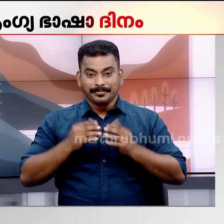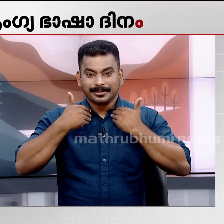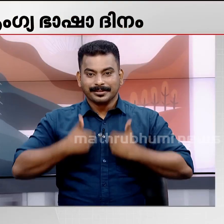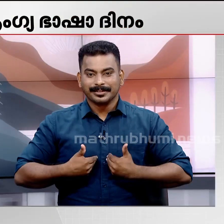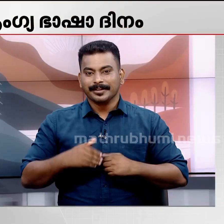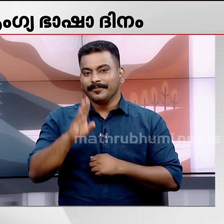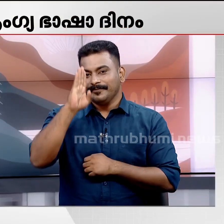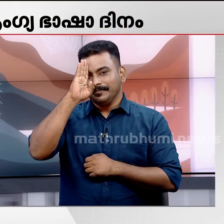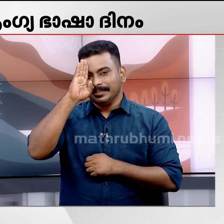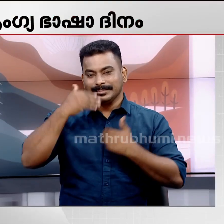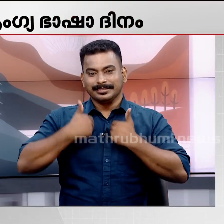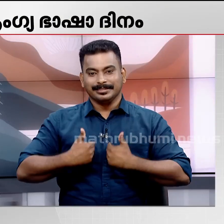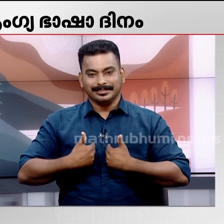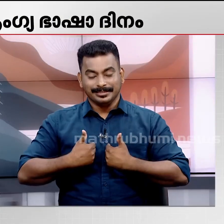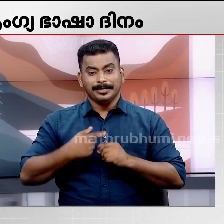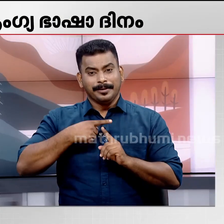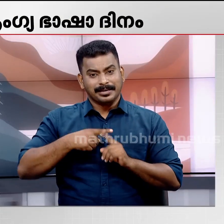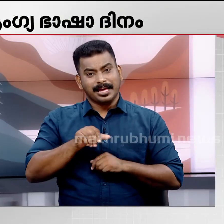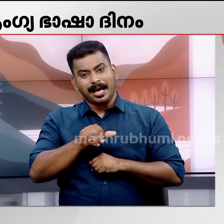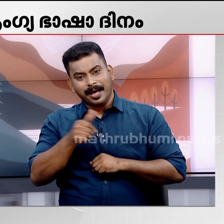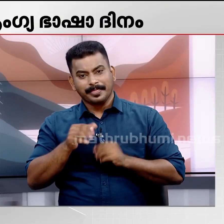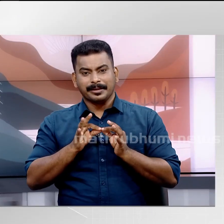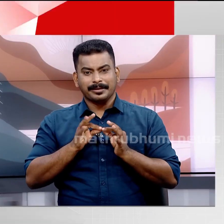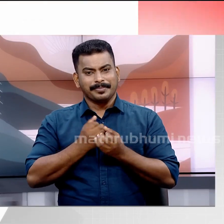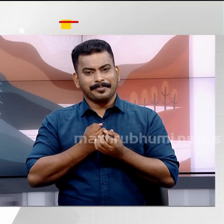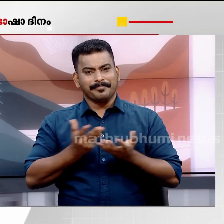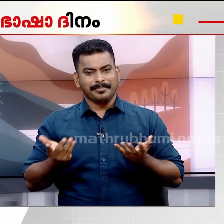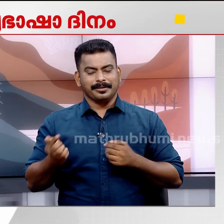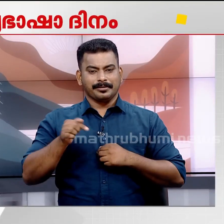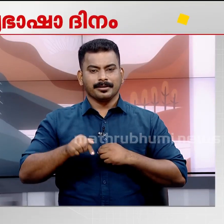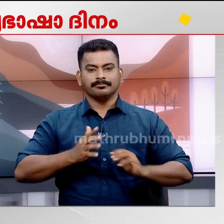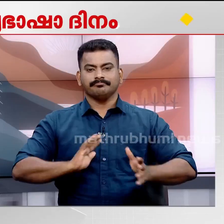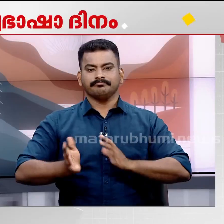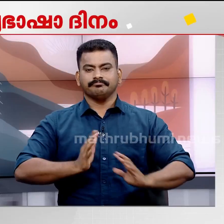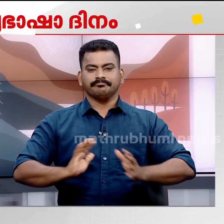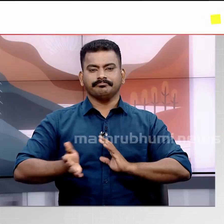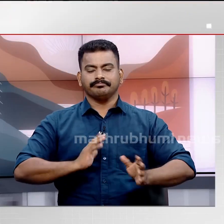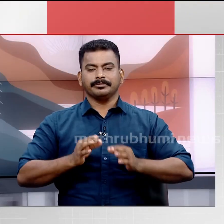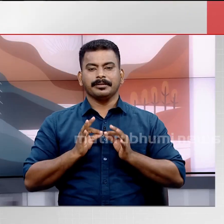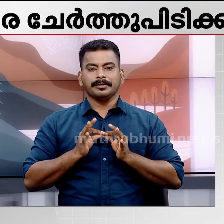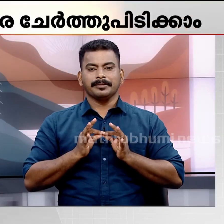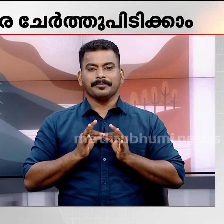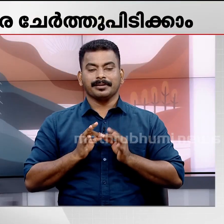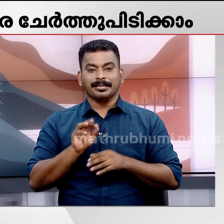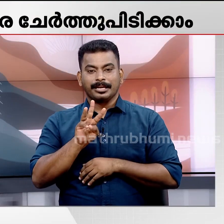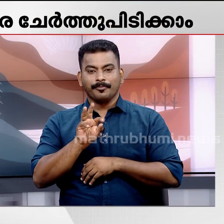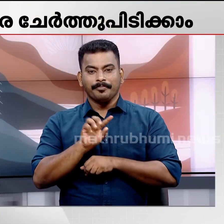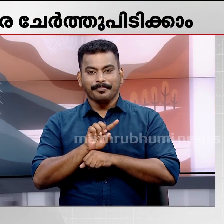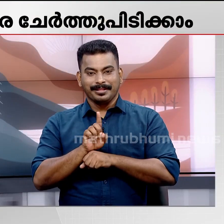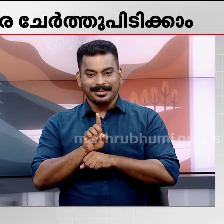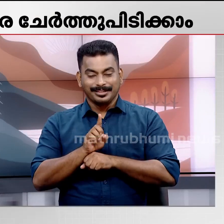കാണുന്ന വിനയചന്ദ്രൻ അല്ലെങ്കിൽ അവരുടെ ആ ശ്രേണിയിൽപ്പെട്ട ആളുകൾ നമുക്കൊപ്പം ചേരാറ്. അത് ഈ അരമണിക്കൂറിലുള്ള